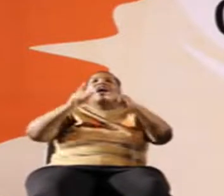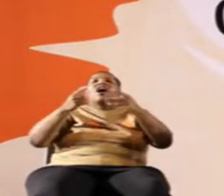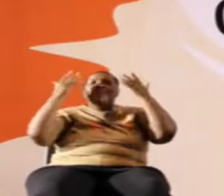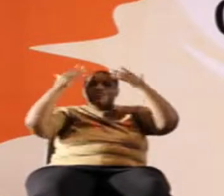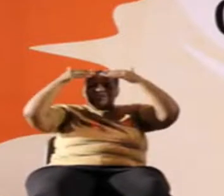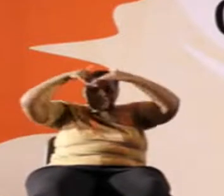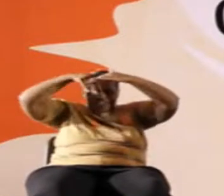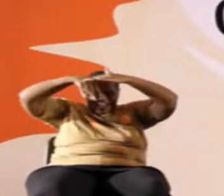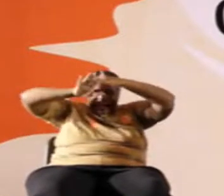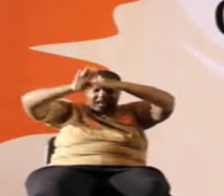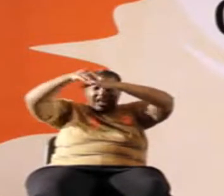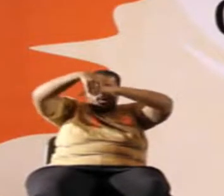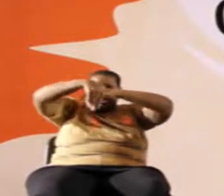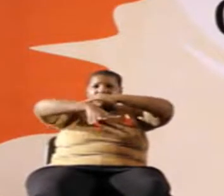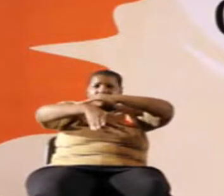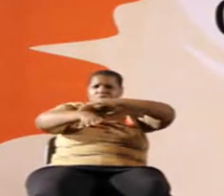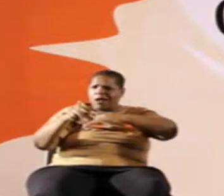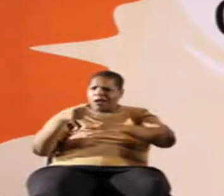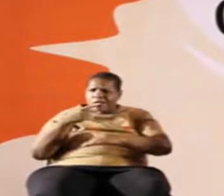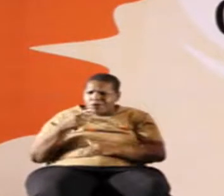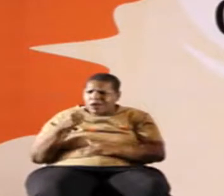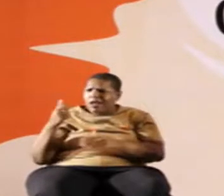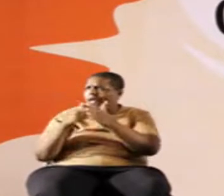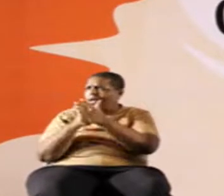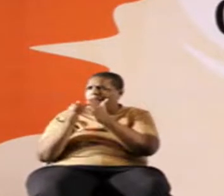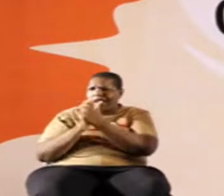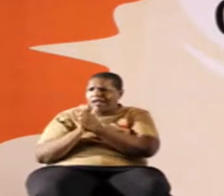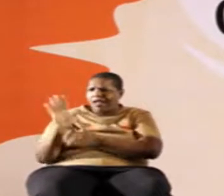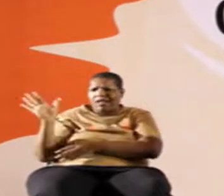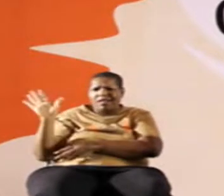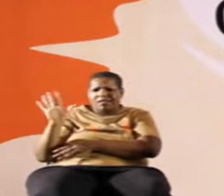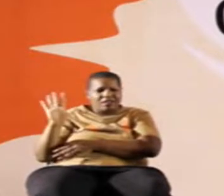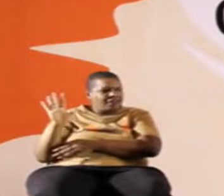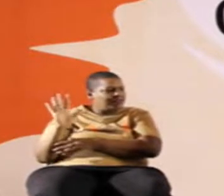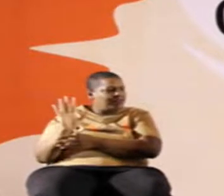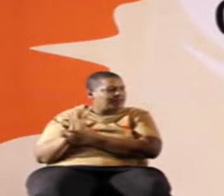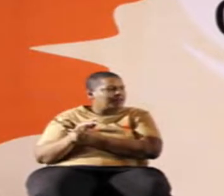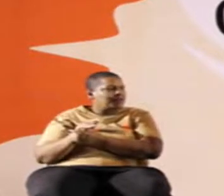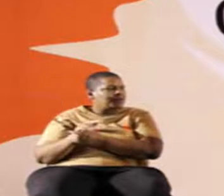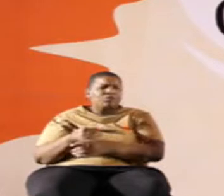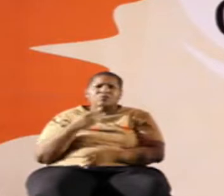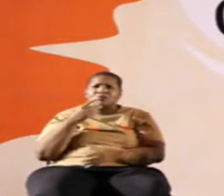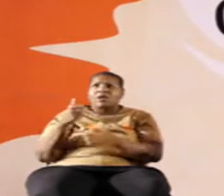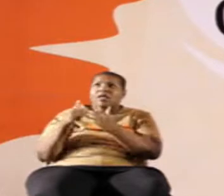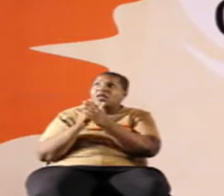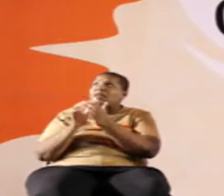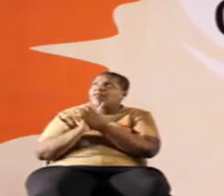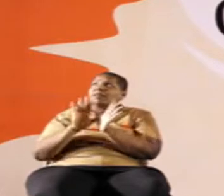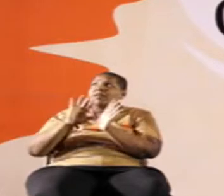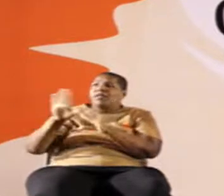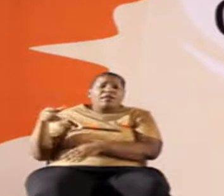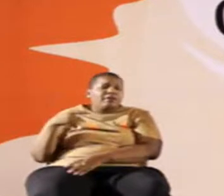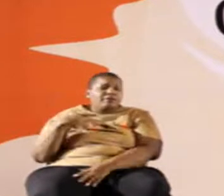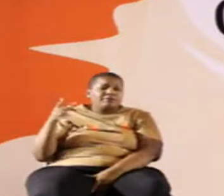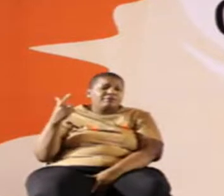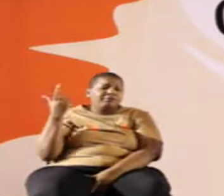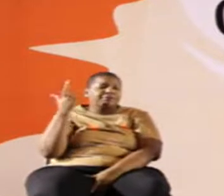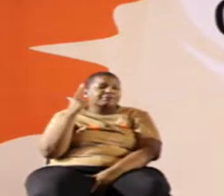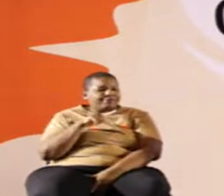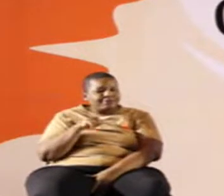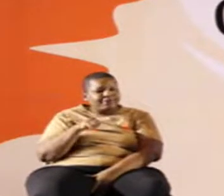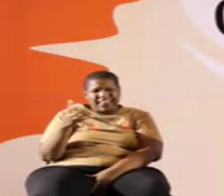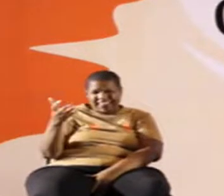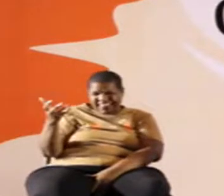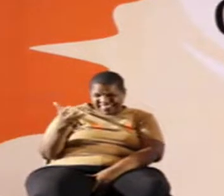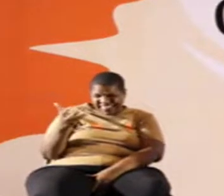Vou me banhar na cachoeira. Não valeu rezar a noite inteira. Calma, Jovelina. Não valeu rezar a noite inteira para me ganhar. Me